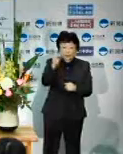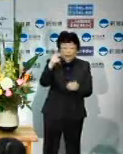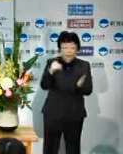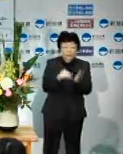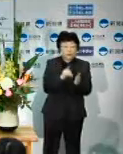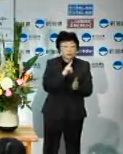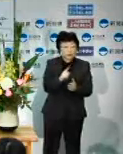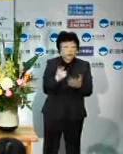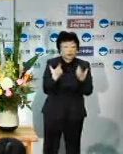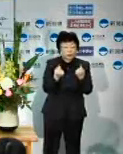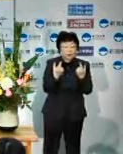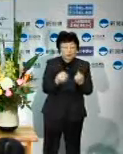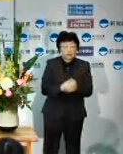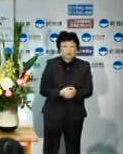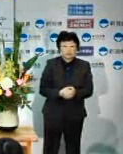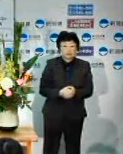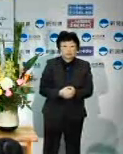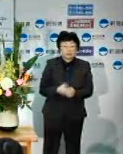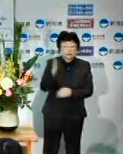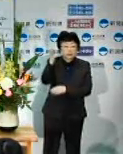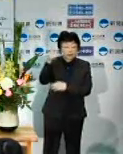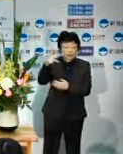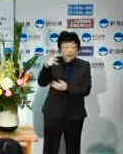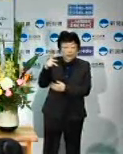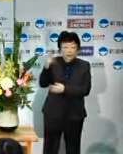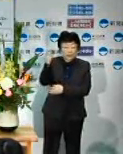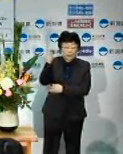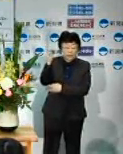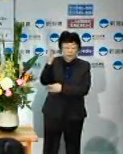っておりませんが、政府のその、